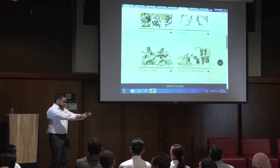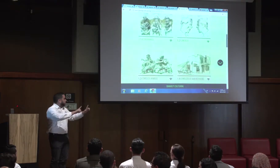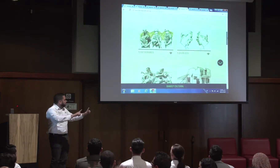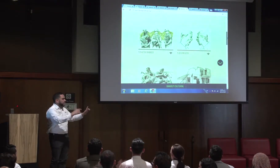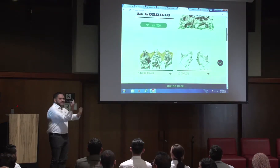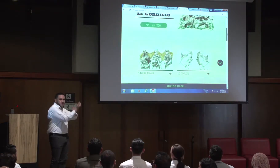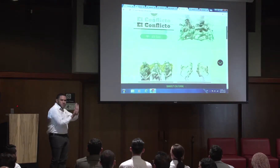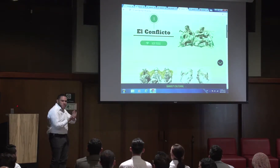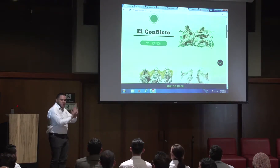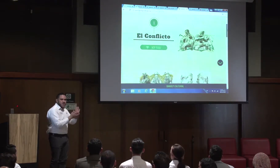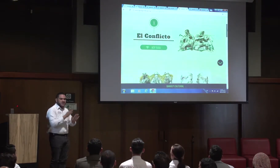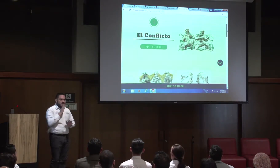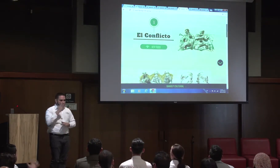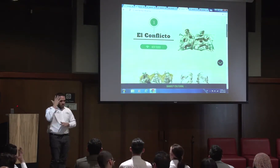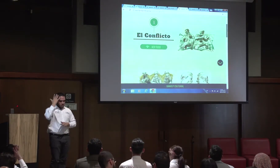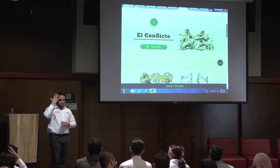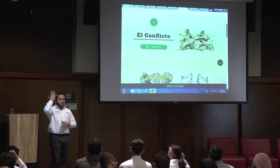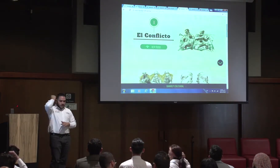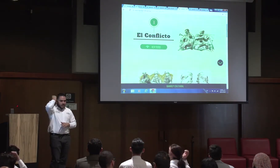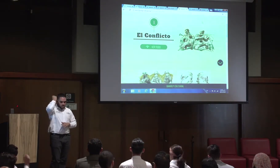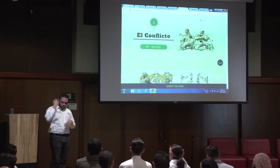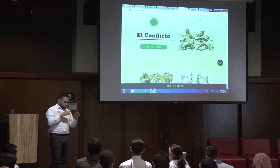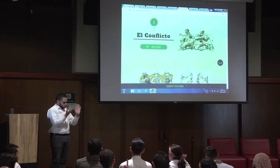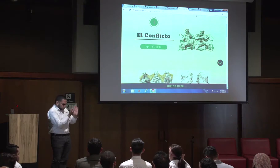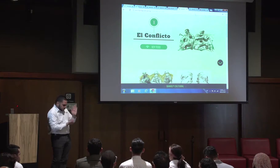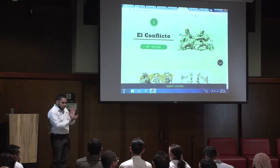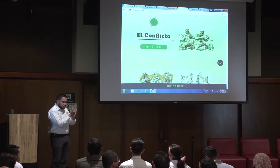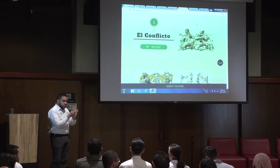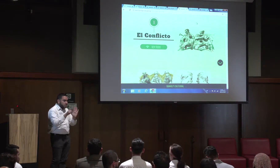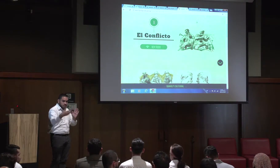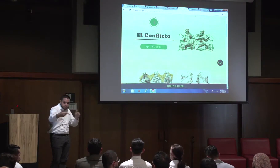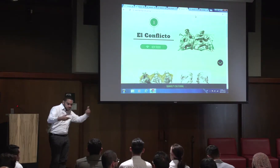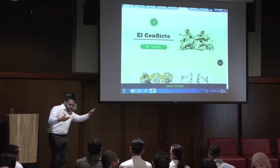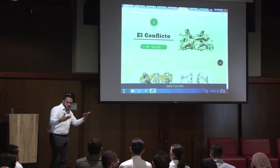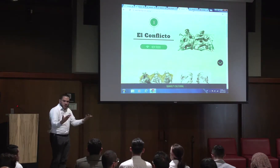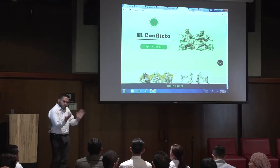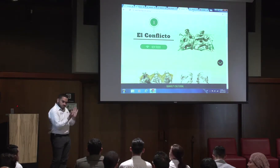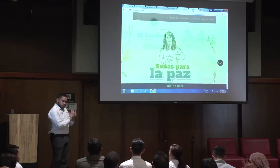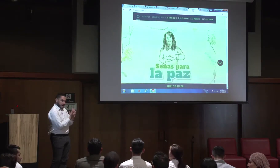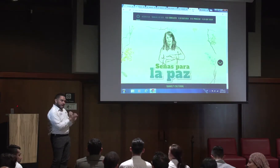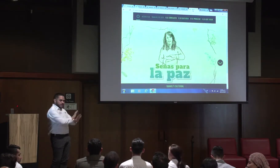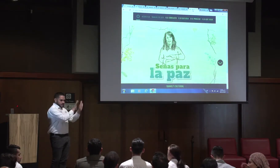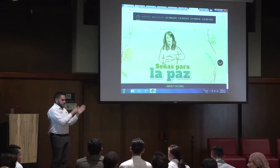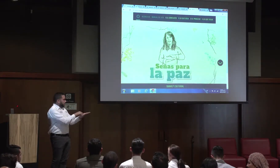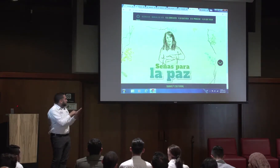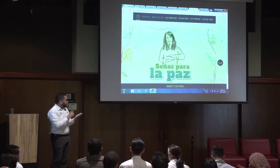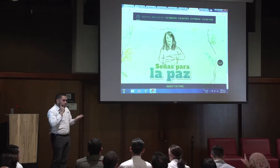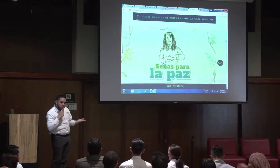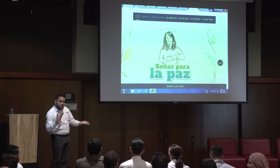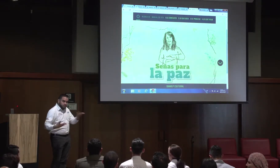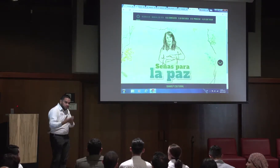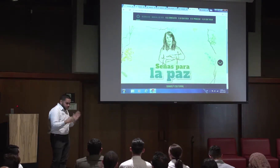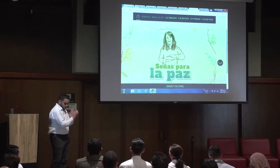ilustraciones que hizo Juan Manuel Ramírez, que fueron también trabajadas con el grupo de participantes. Básicamente así funciona